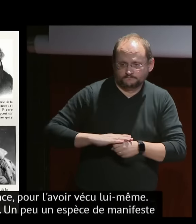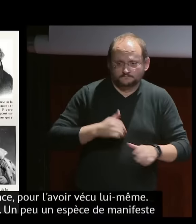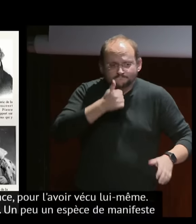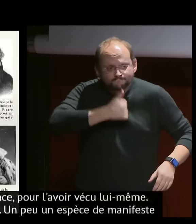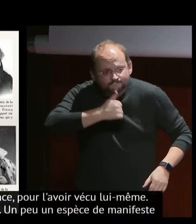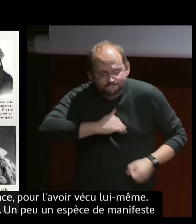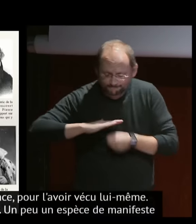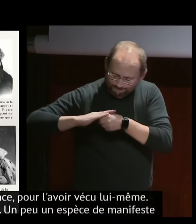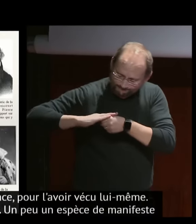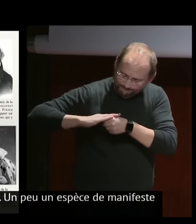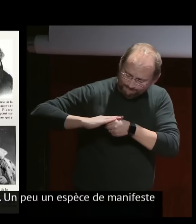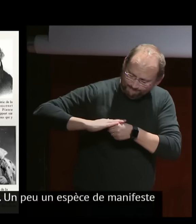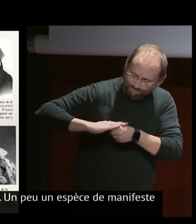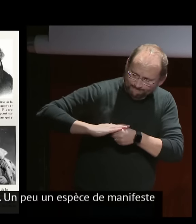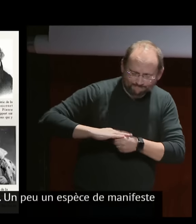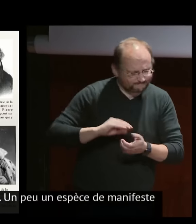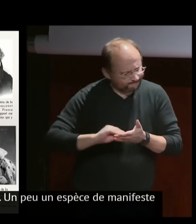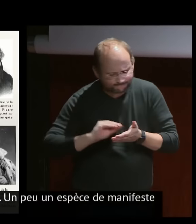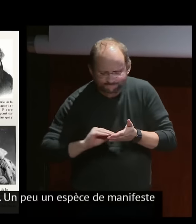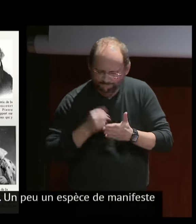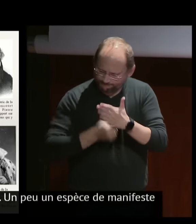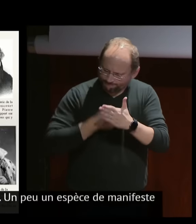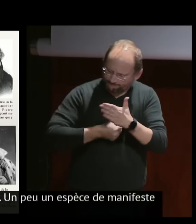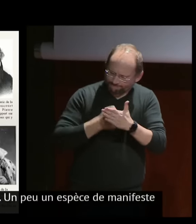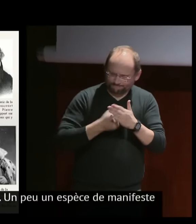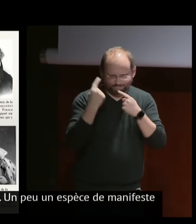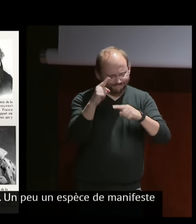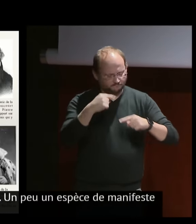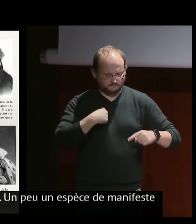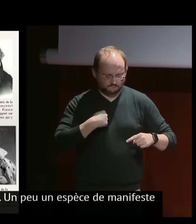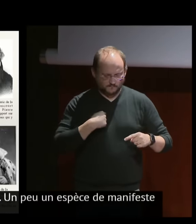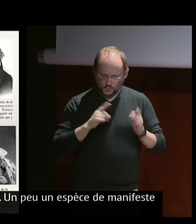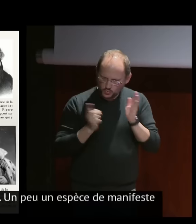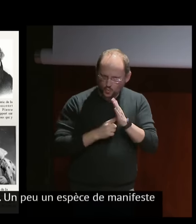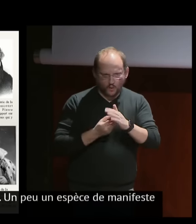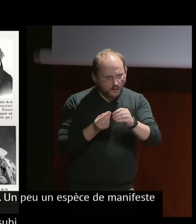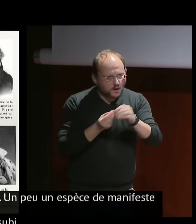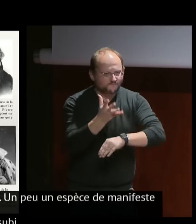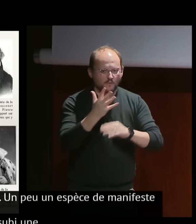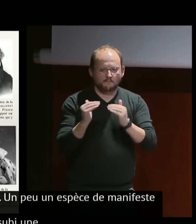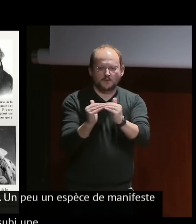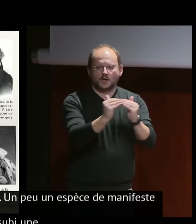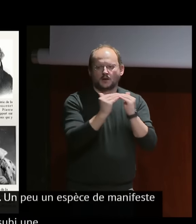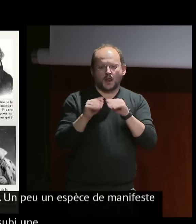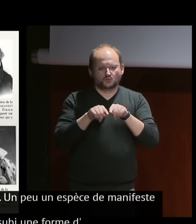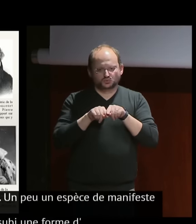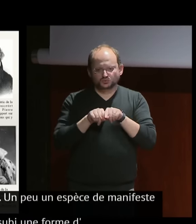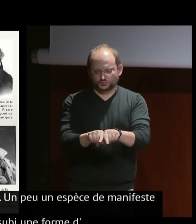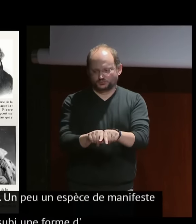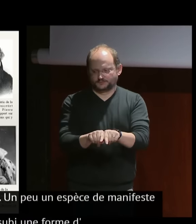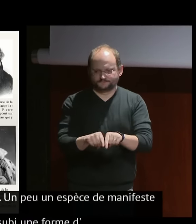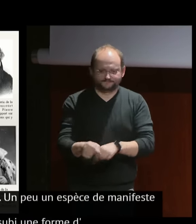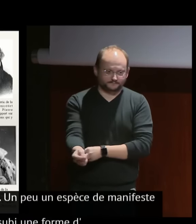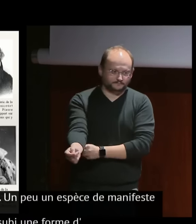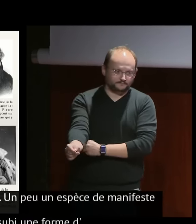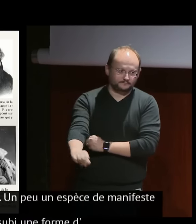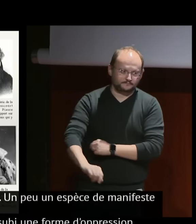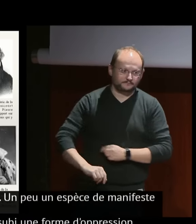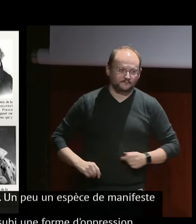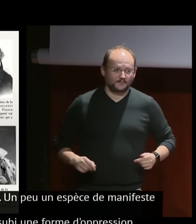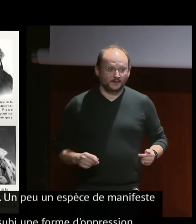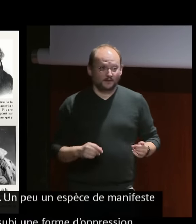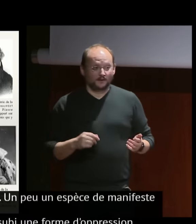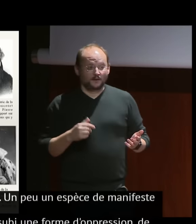Et à la fin de sa vie, il a un peu subi une sorte d'oppression, de discrimination contre laquelle il a essayé de s'insurger